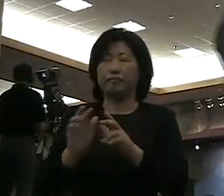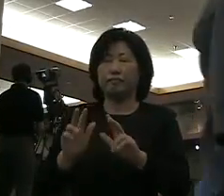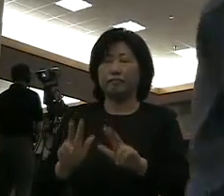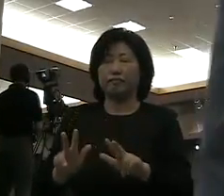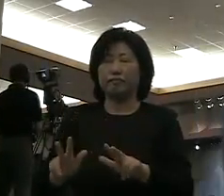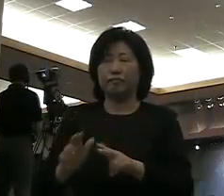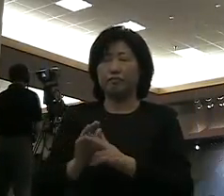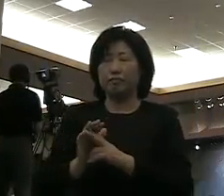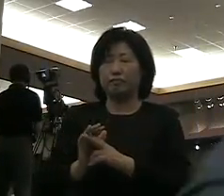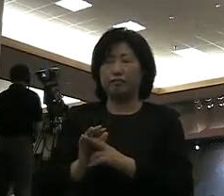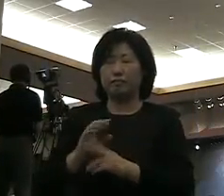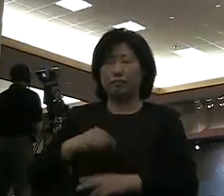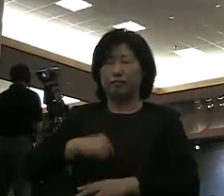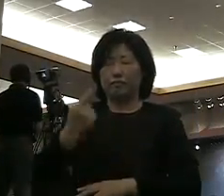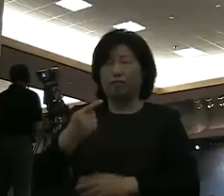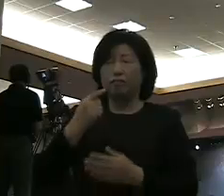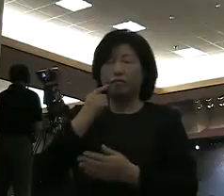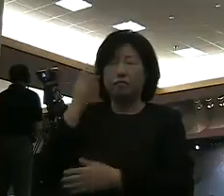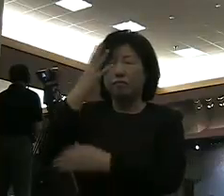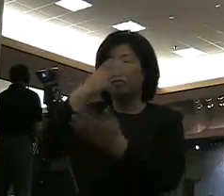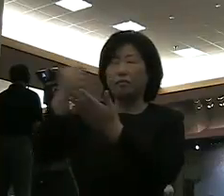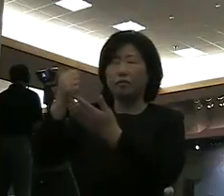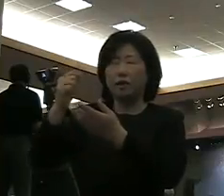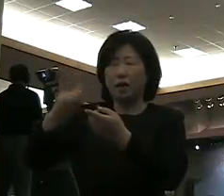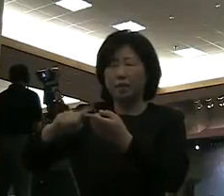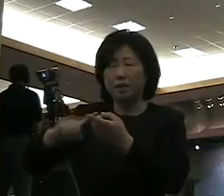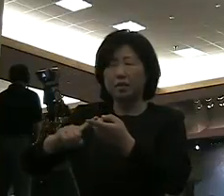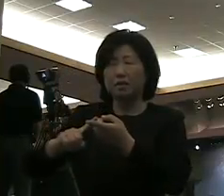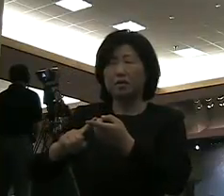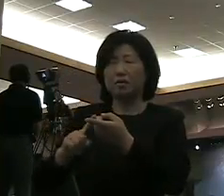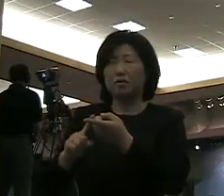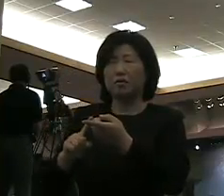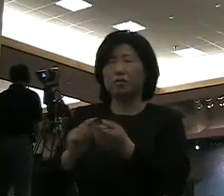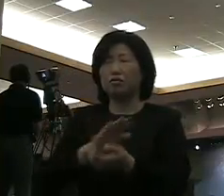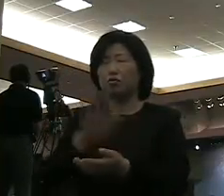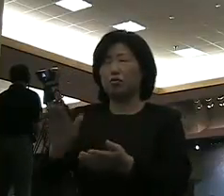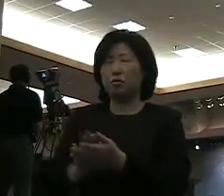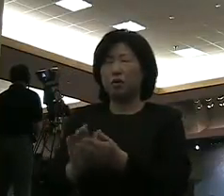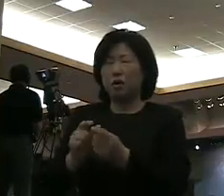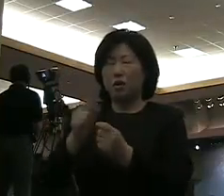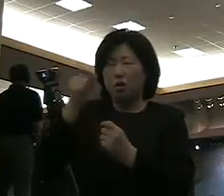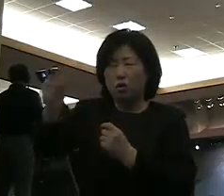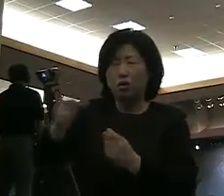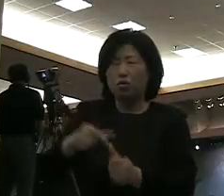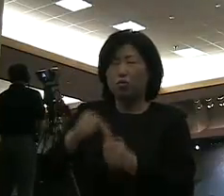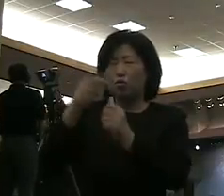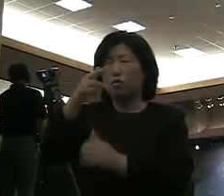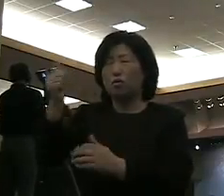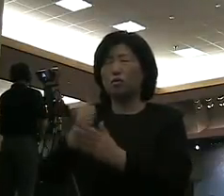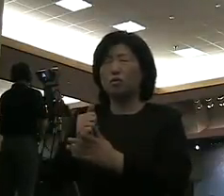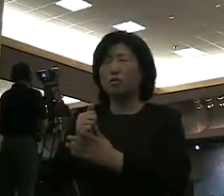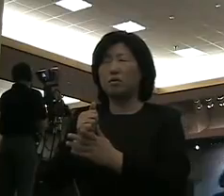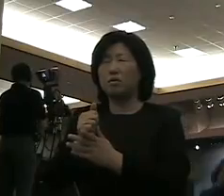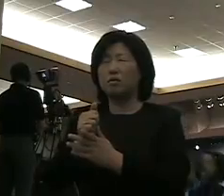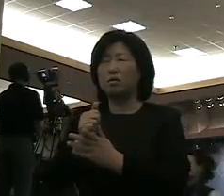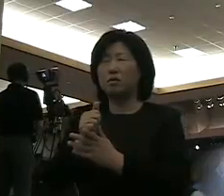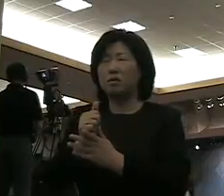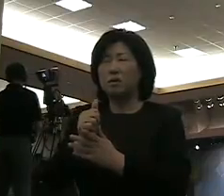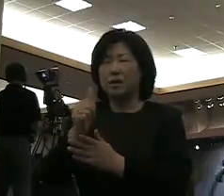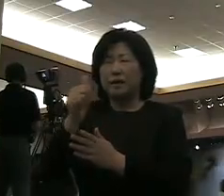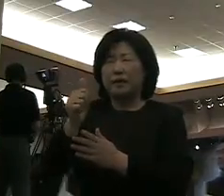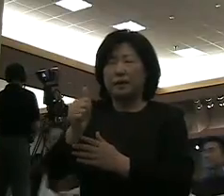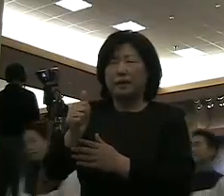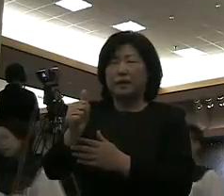지금은 홀로 영광 받으시기에 합당하신 우리의 영원한 구세주 챔피언 되신 우리